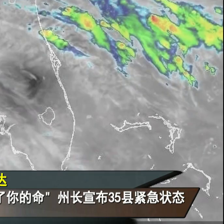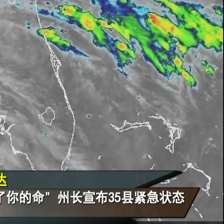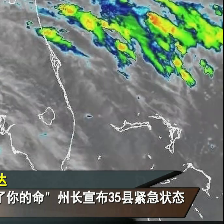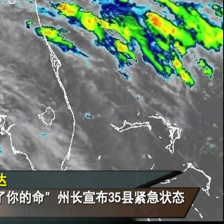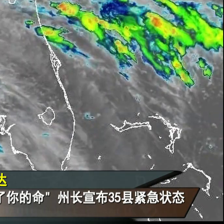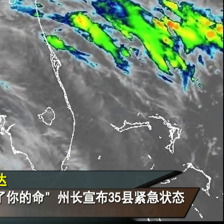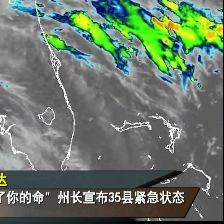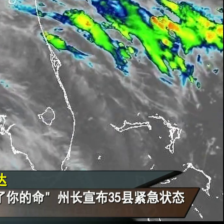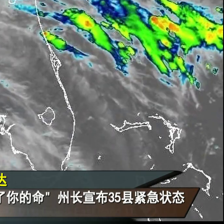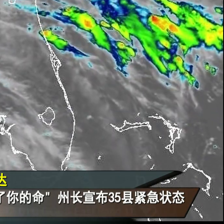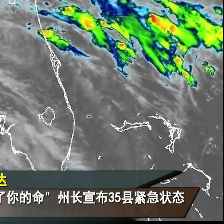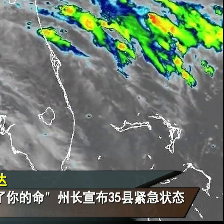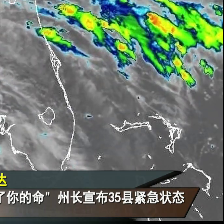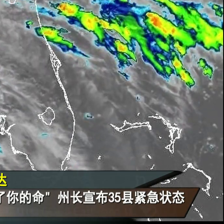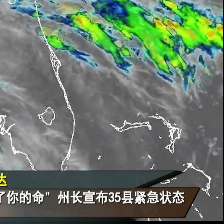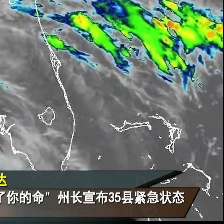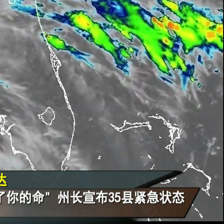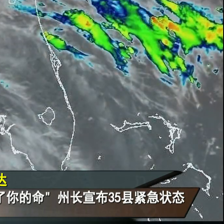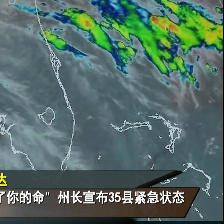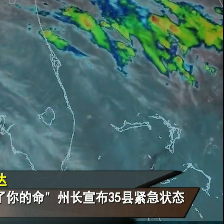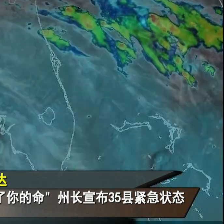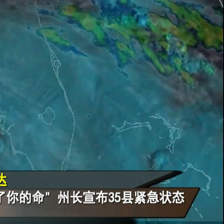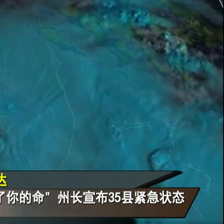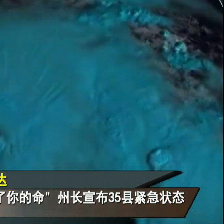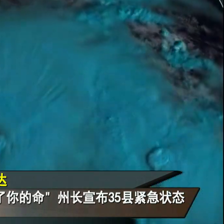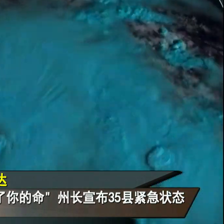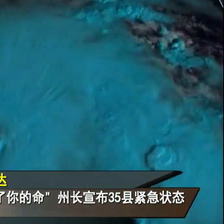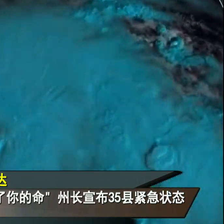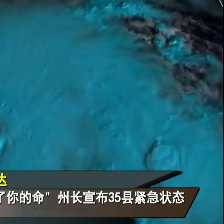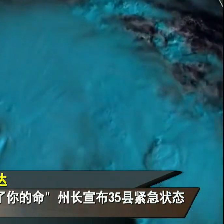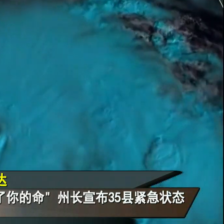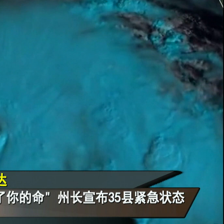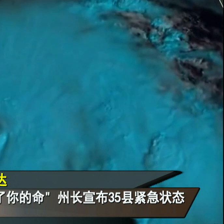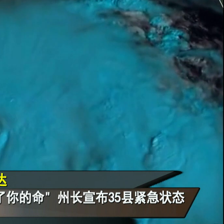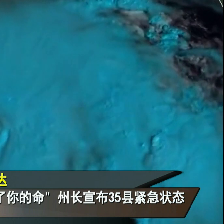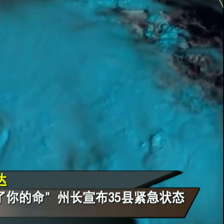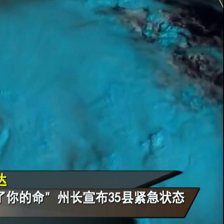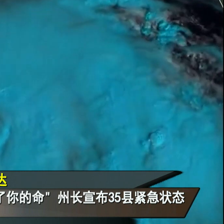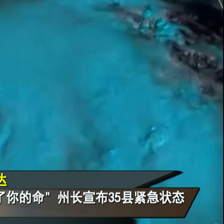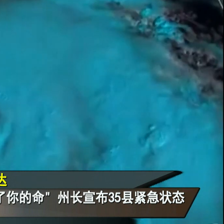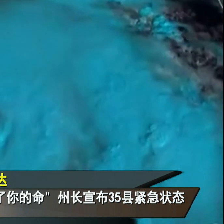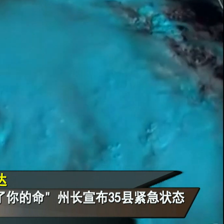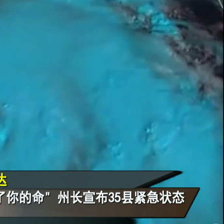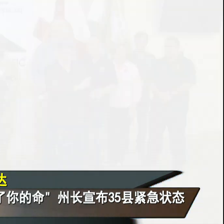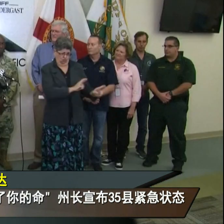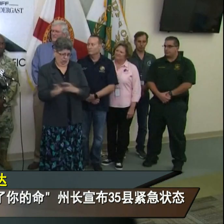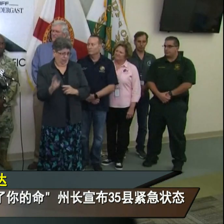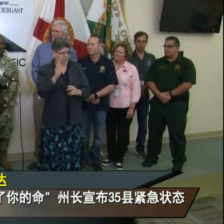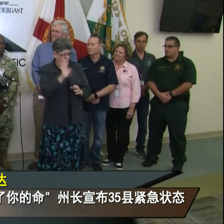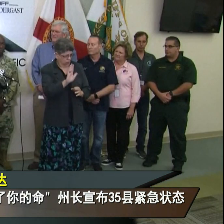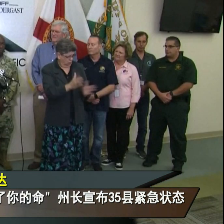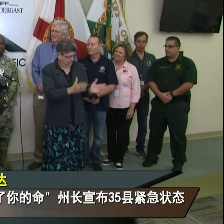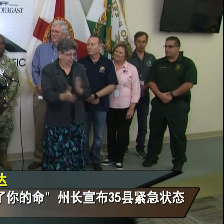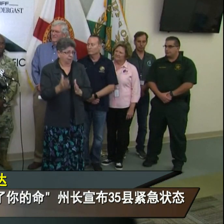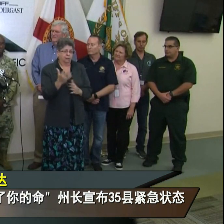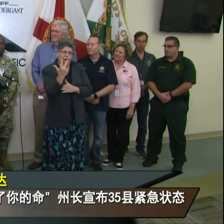时175公里的时速向佛罗里达西北部挺进，预计当地时间星期三中午登陆。佛罗里达